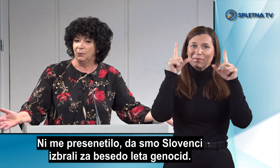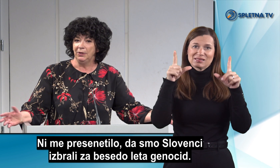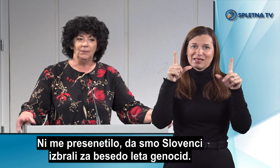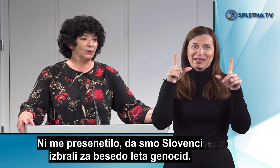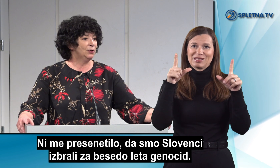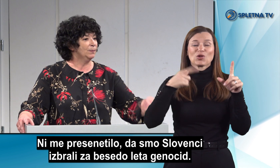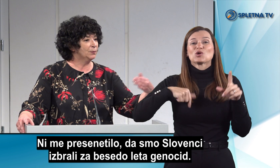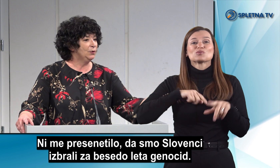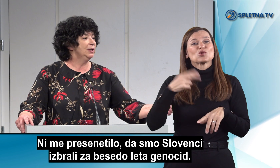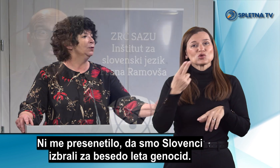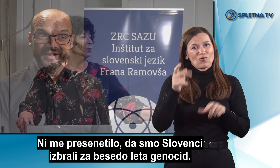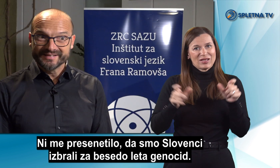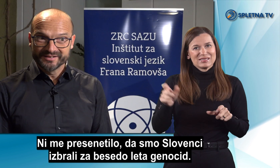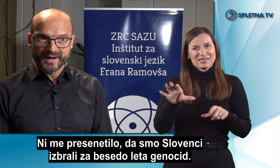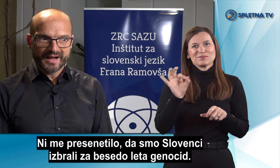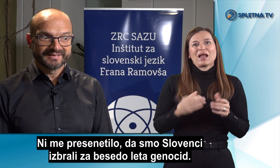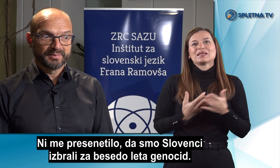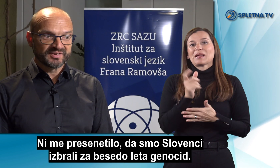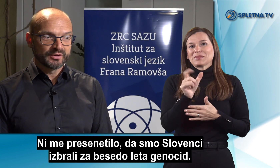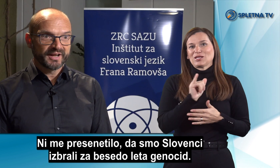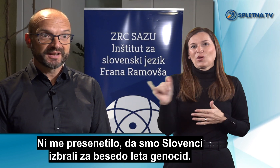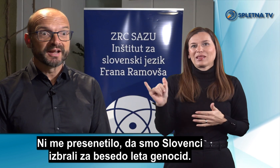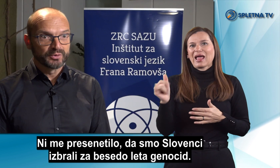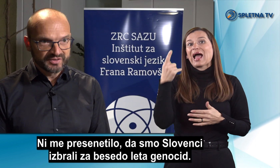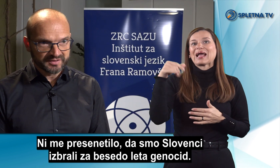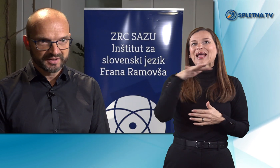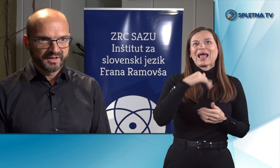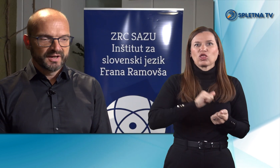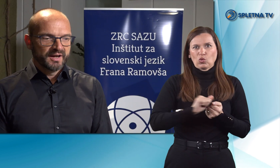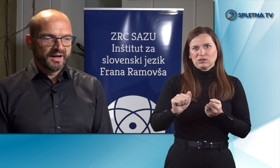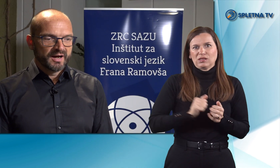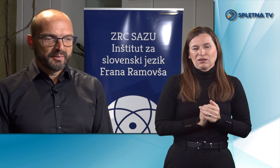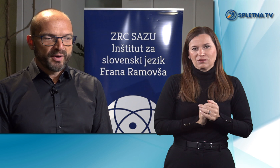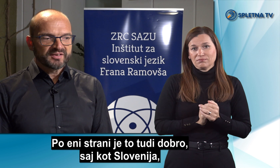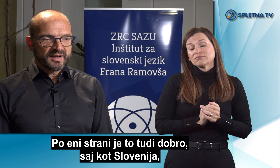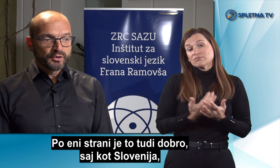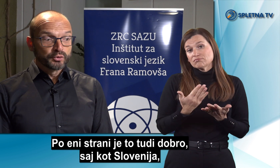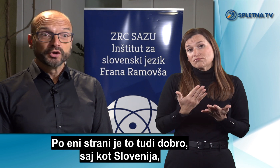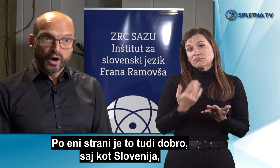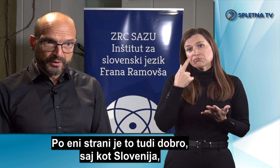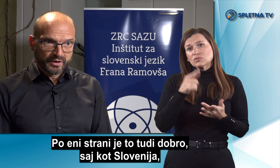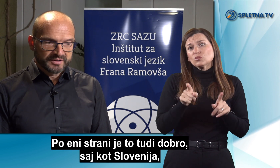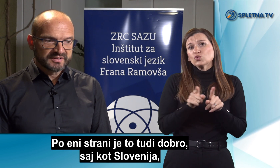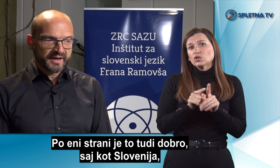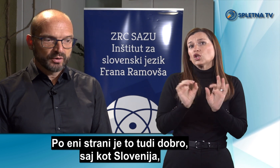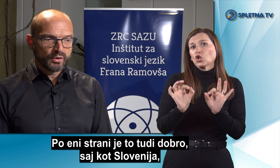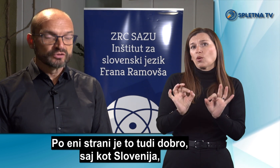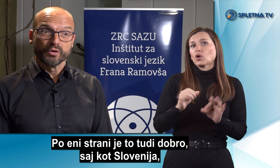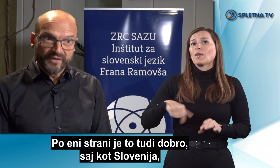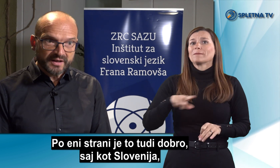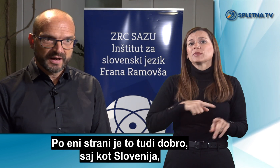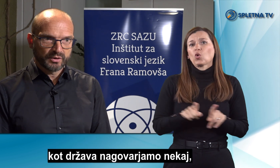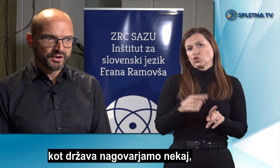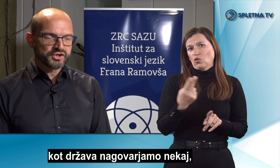Ni me presenetila, da smo Slovenci izbrali za besedo leta genocid. Po eni strani je to tudi dobro, saj